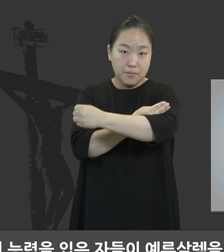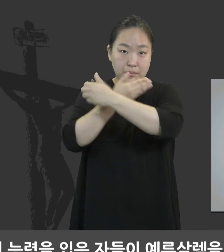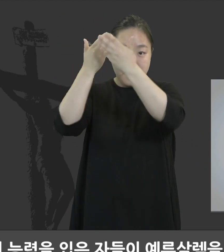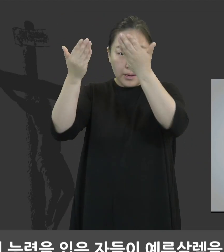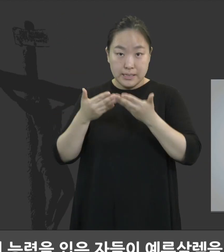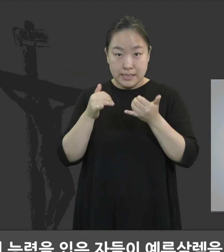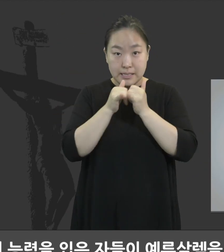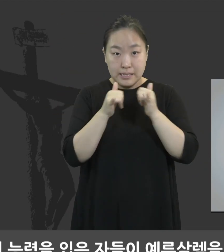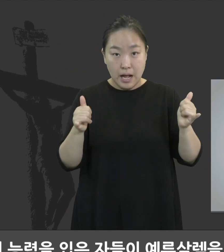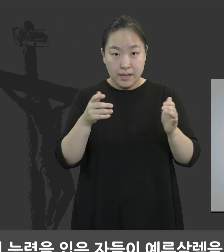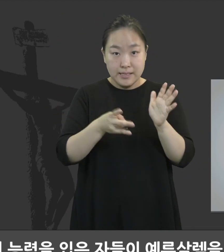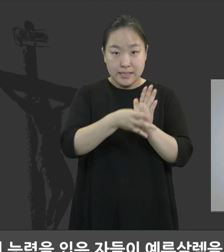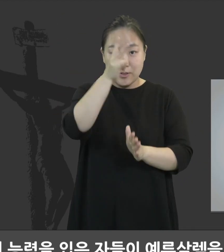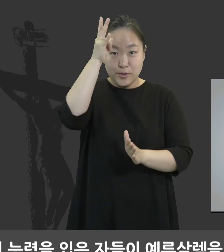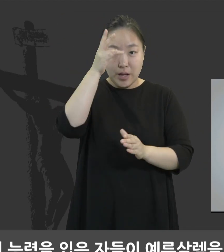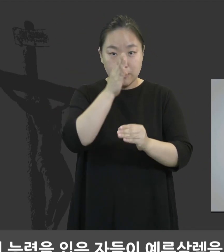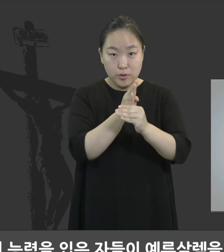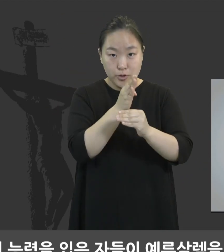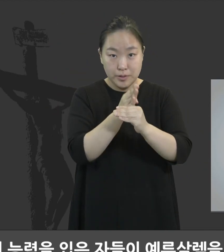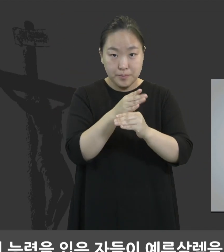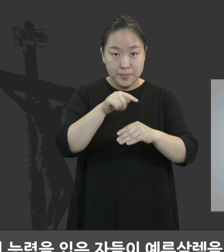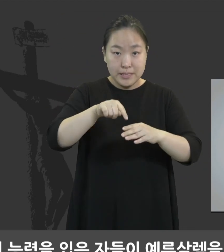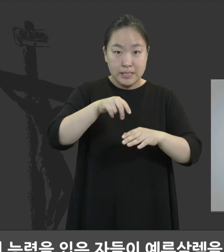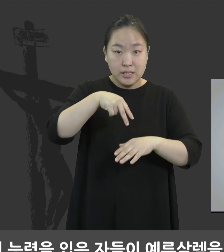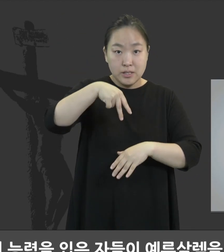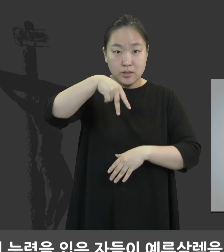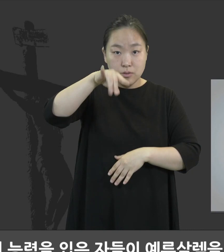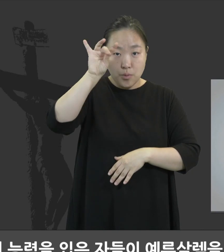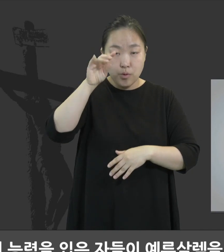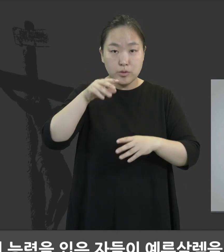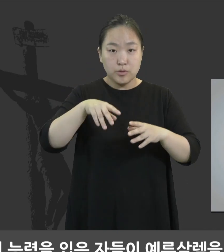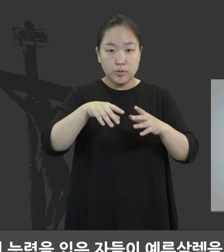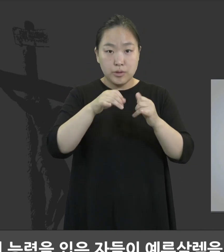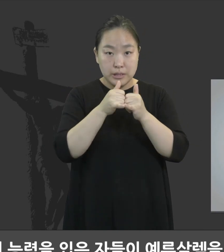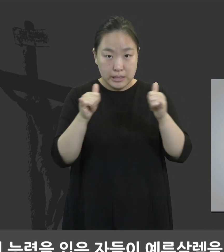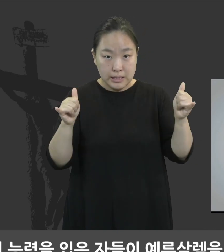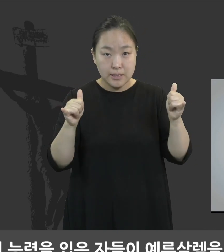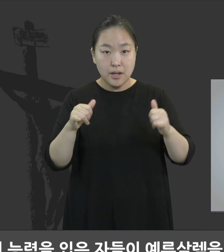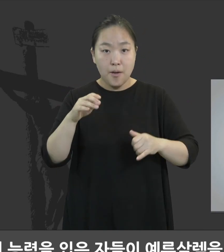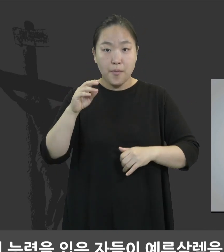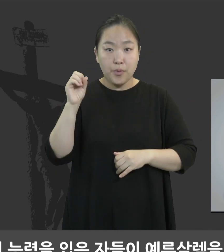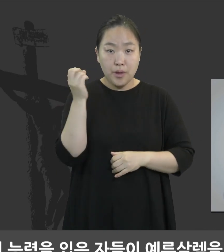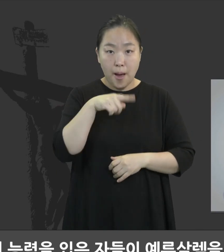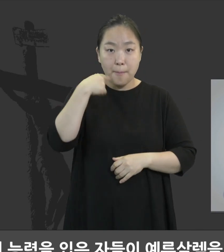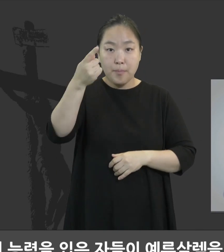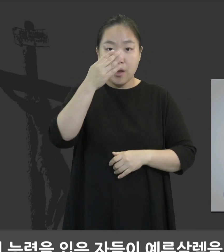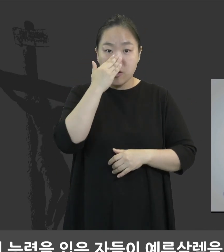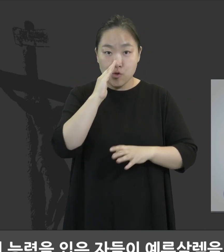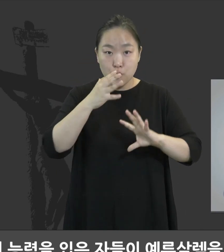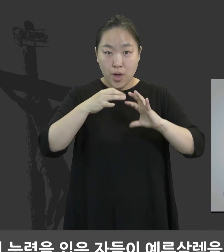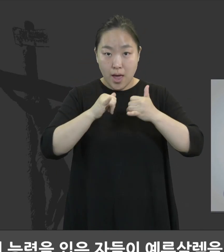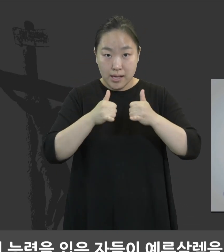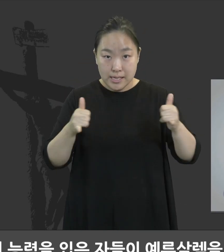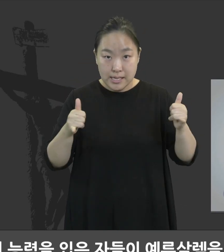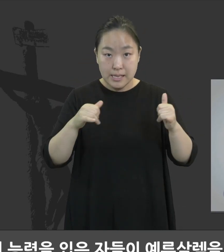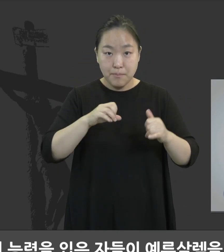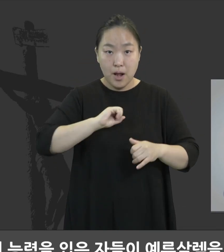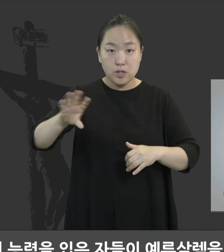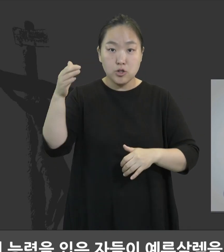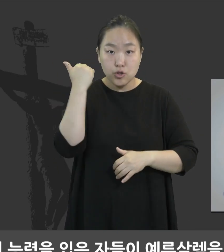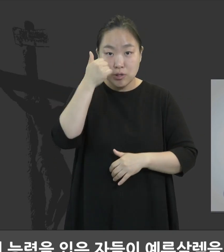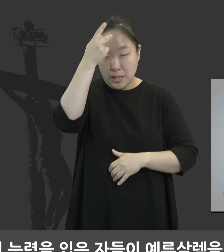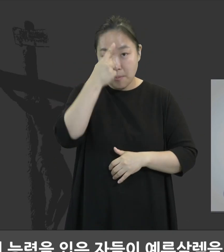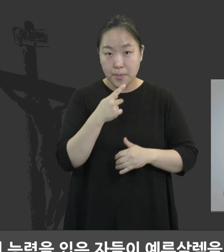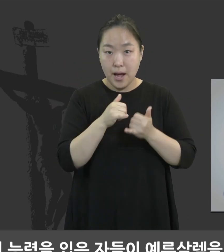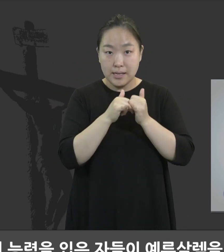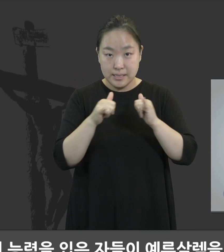자들이 예루살렘을 거점으로 처음에는 유대인에게, 이어서 사마리아인처럼 유대인들로부터